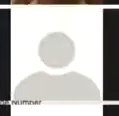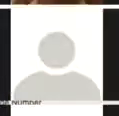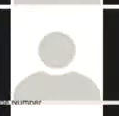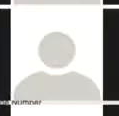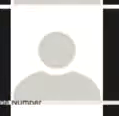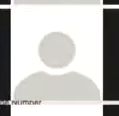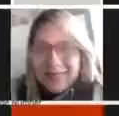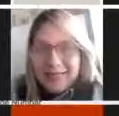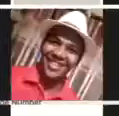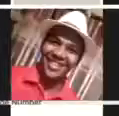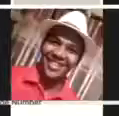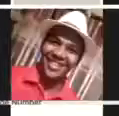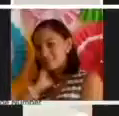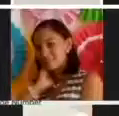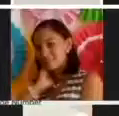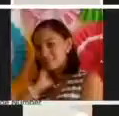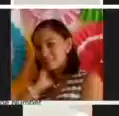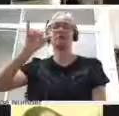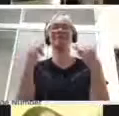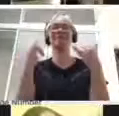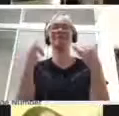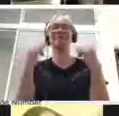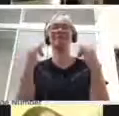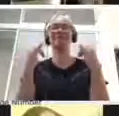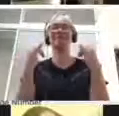círculos. ¿Se escucha?